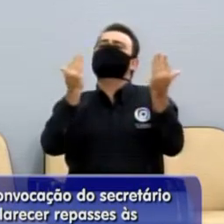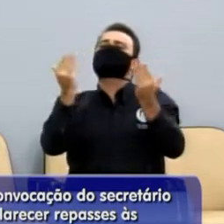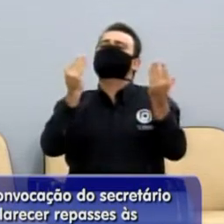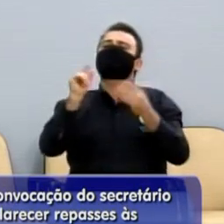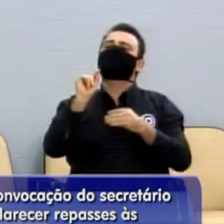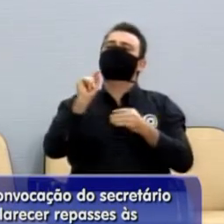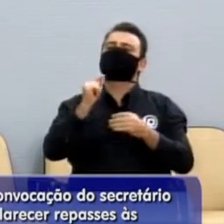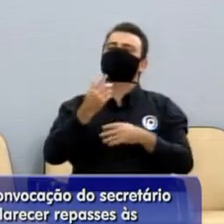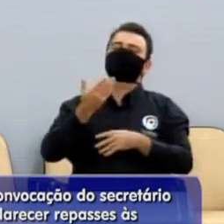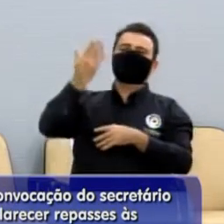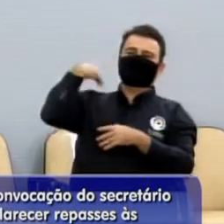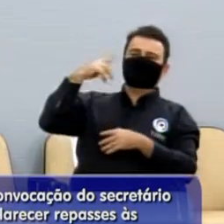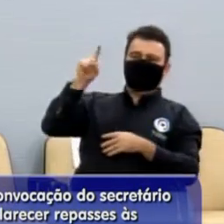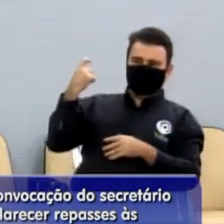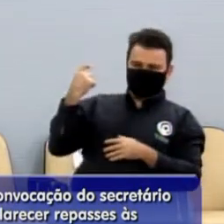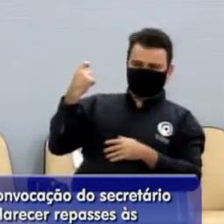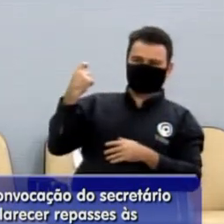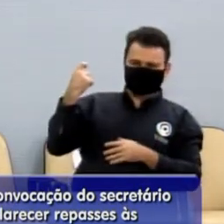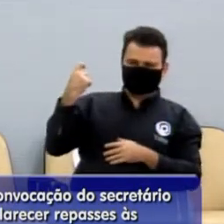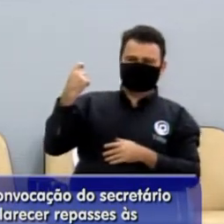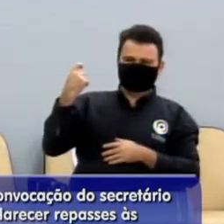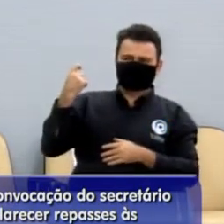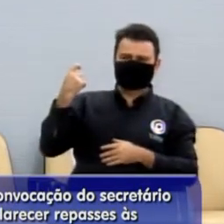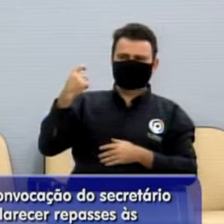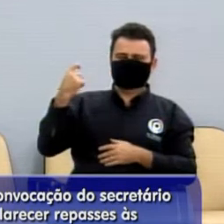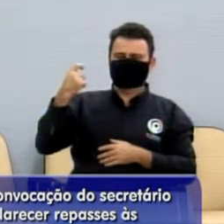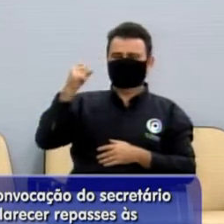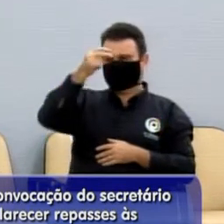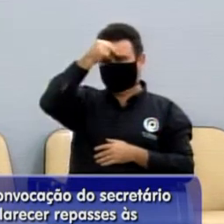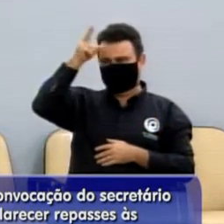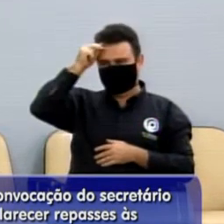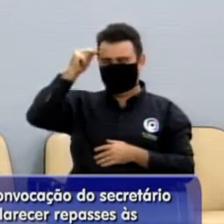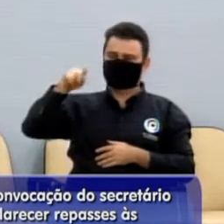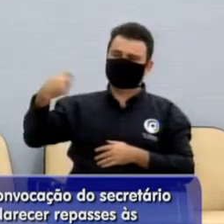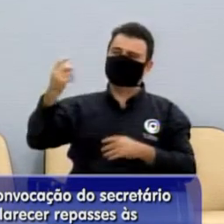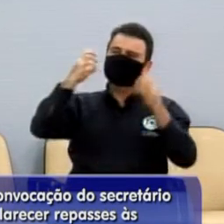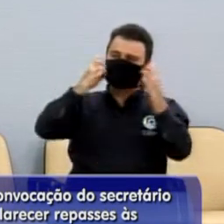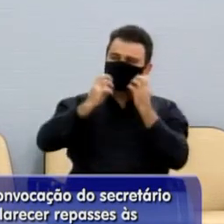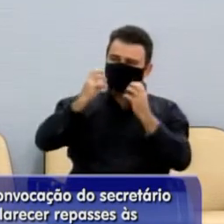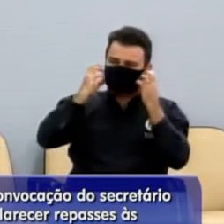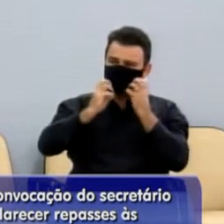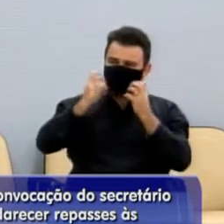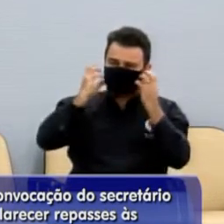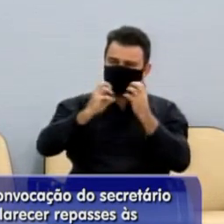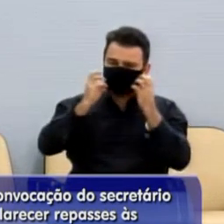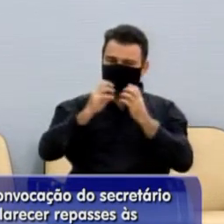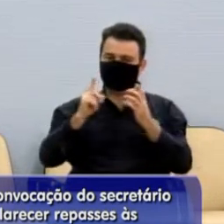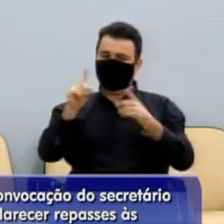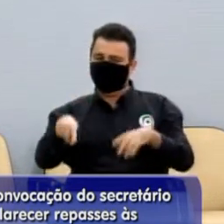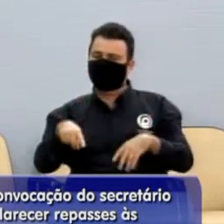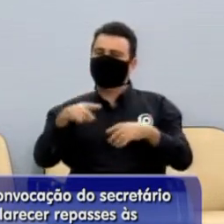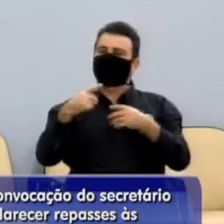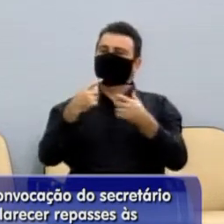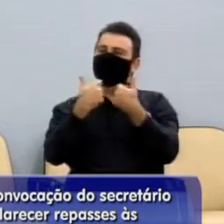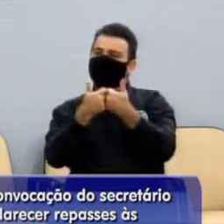Valdomiro Lopes, em que ele fazia o comparativo de subsídio, quantidade de passageiro e subsídio.